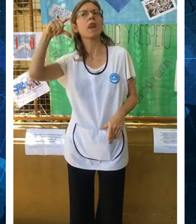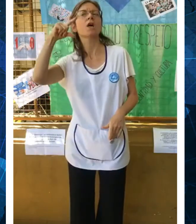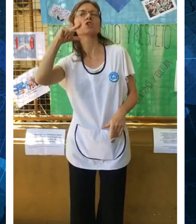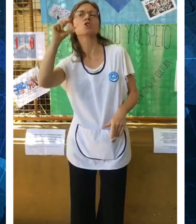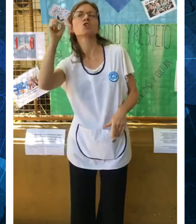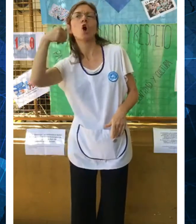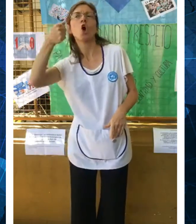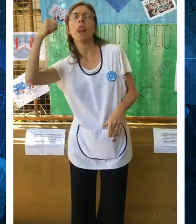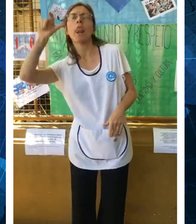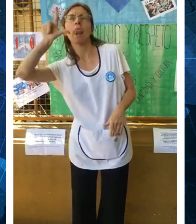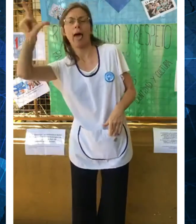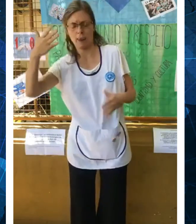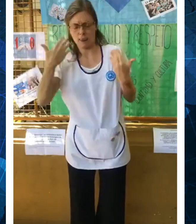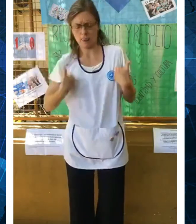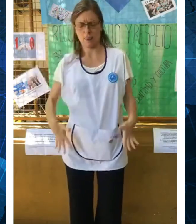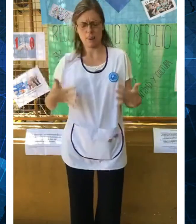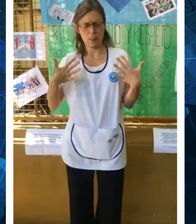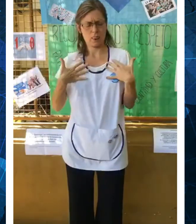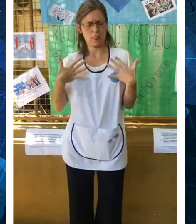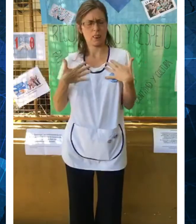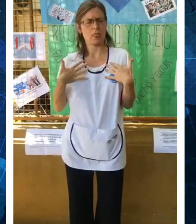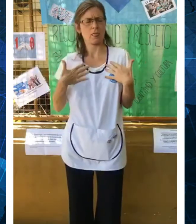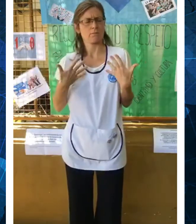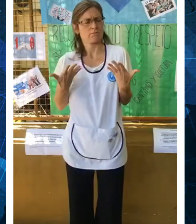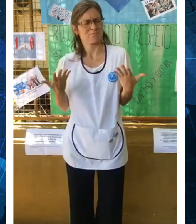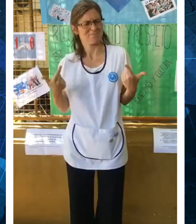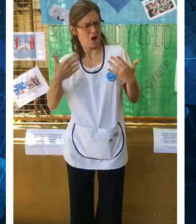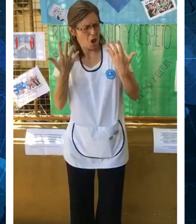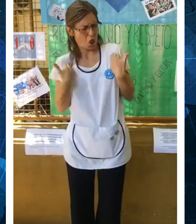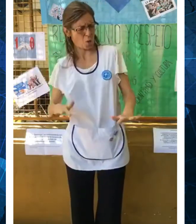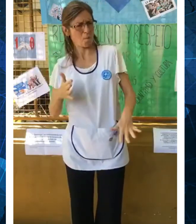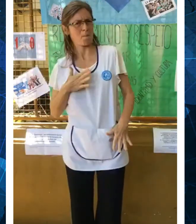nos comunicamos de manera normales.